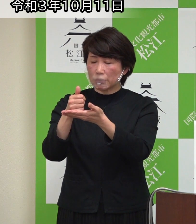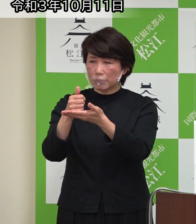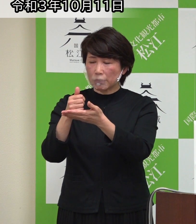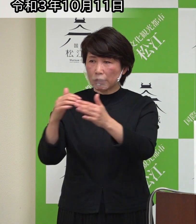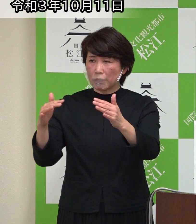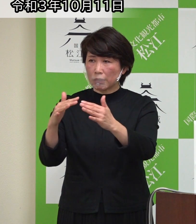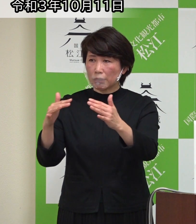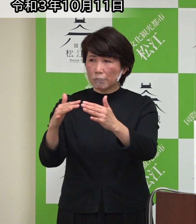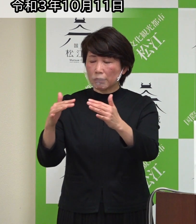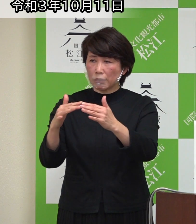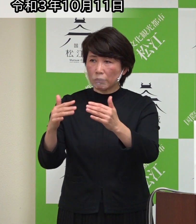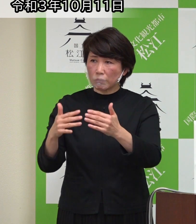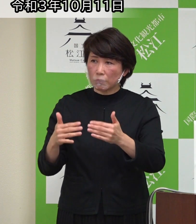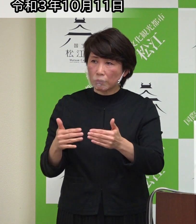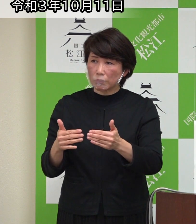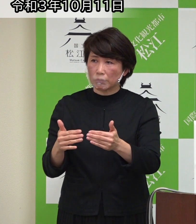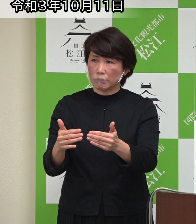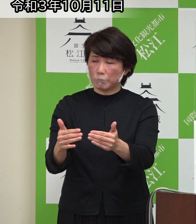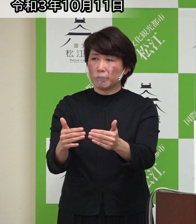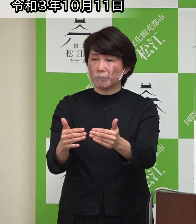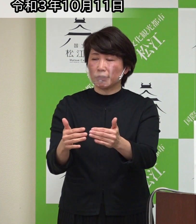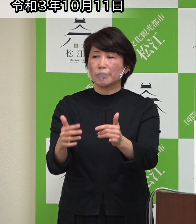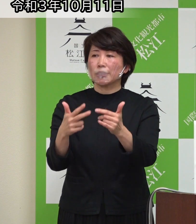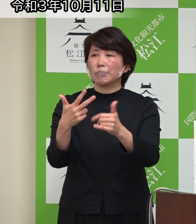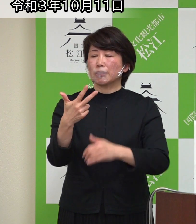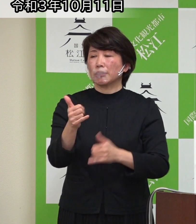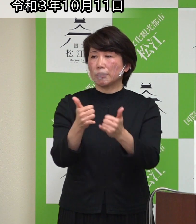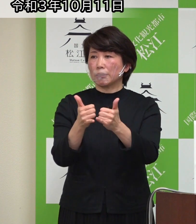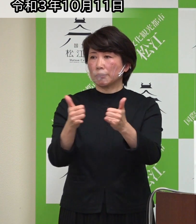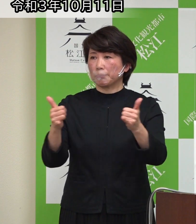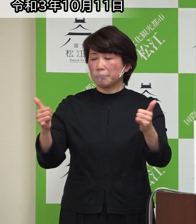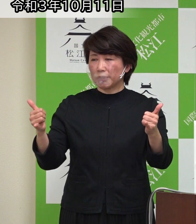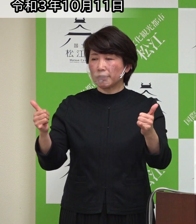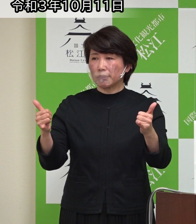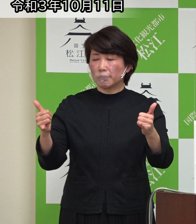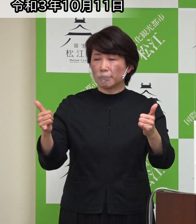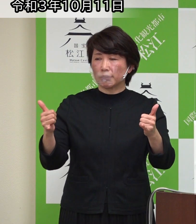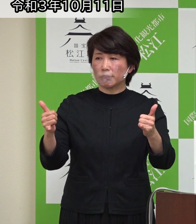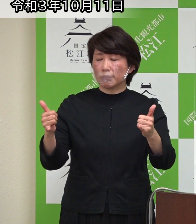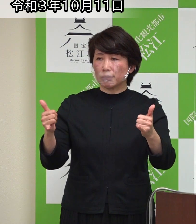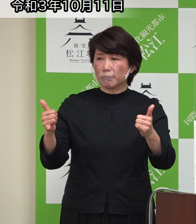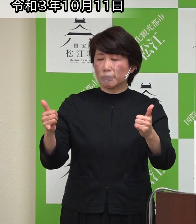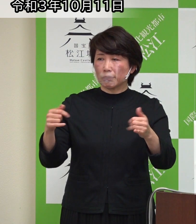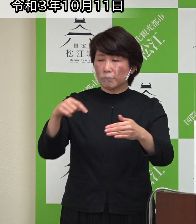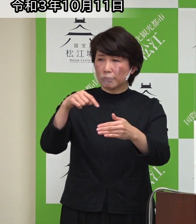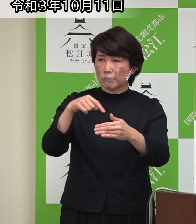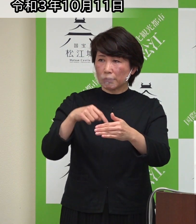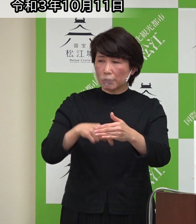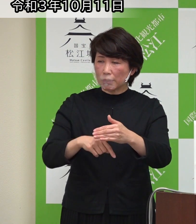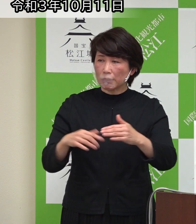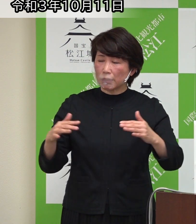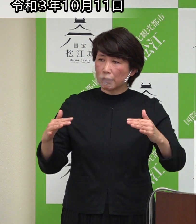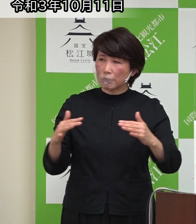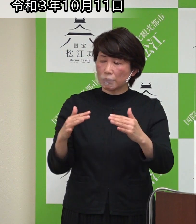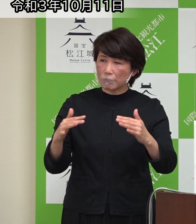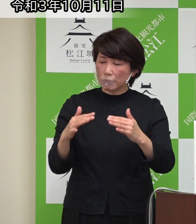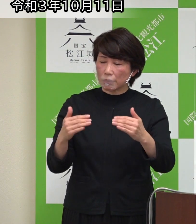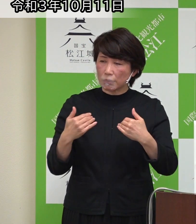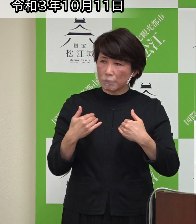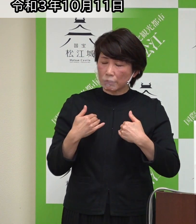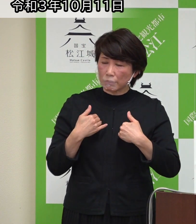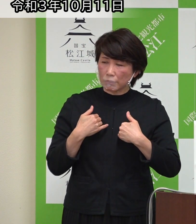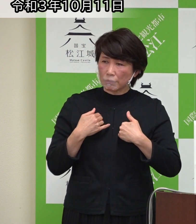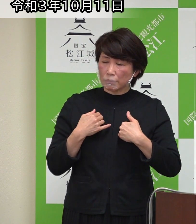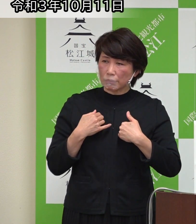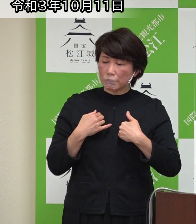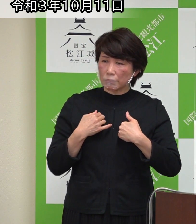して、その、まあ、市民の代表である議員たちの中で議論していくべきなのか、今の段階ではどうお考えでしょう。 あの今の